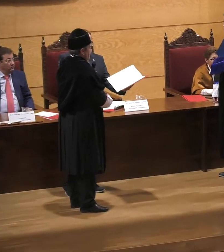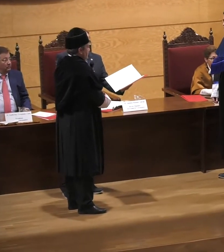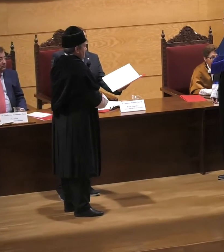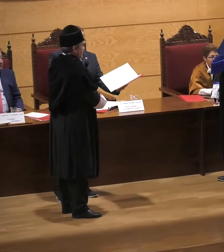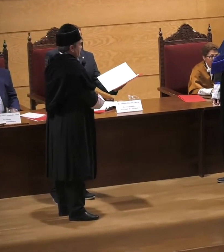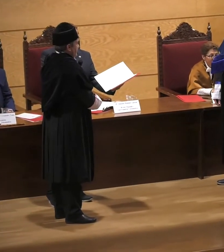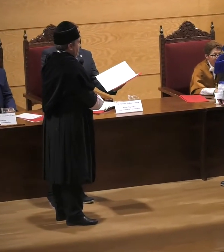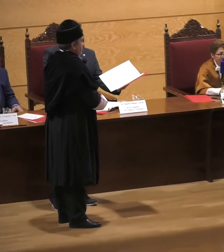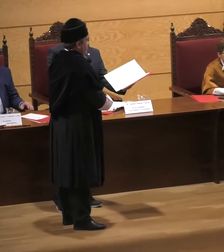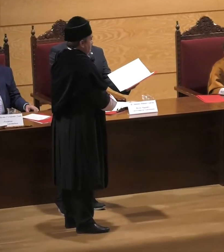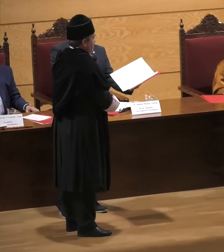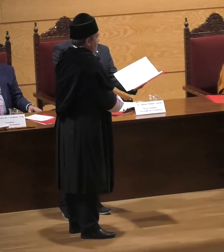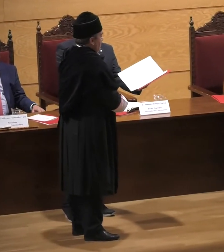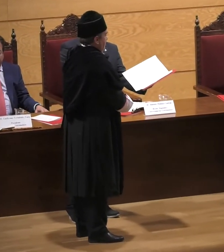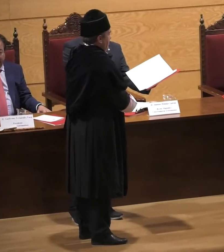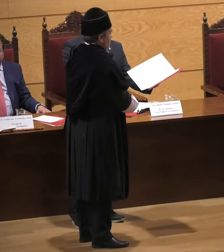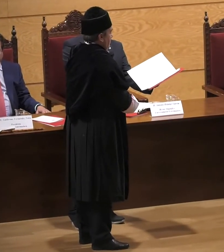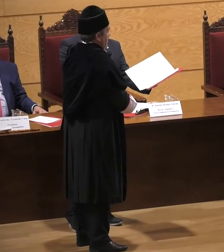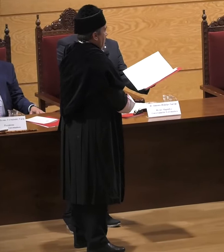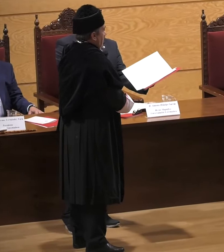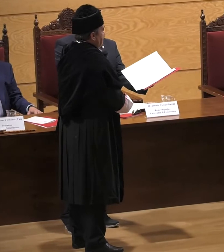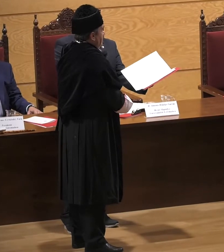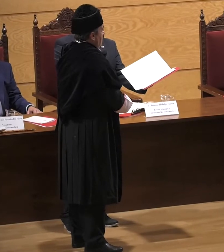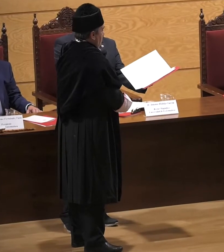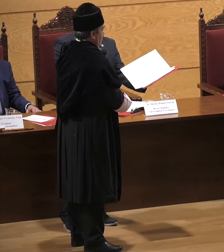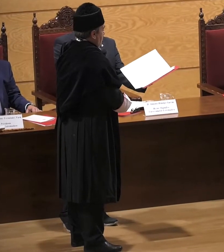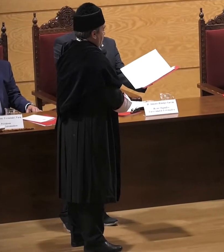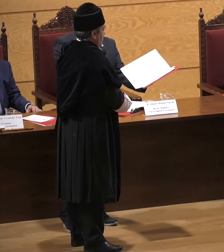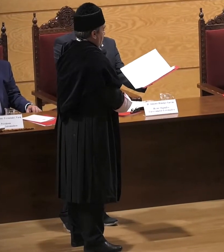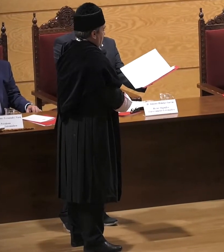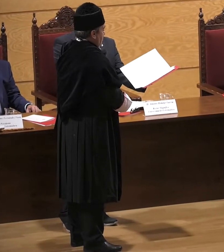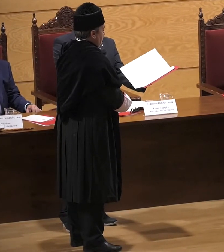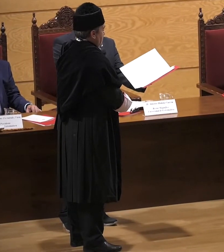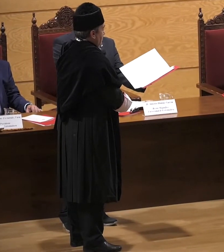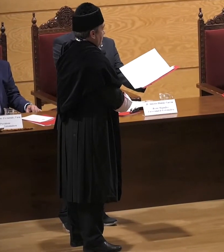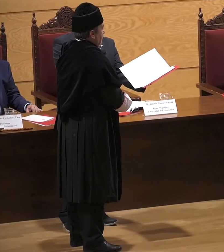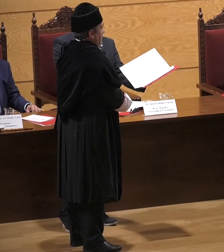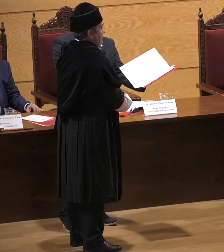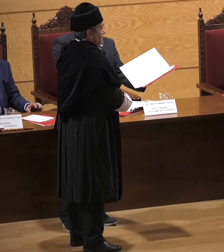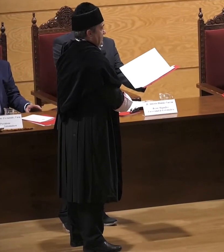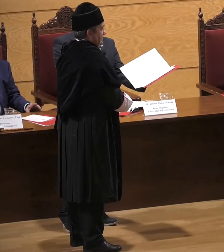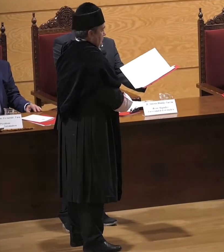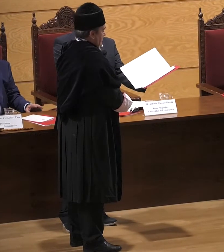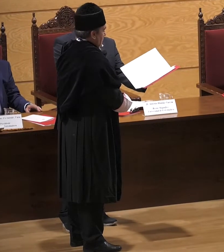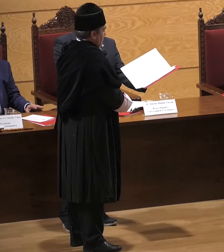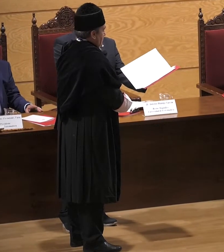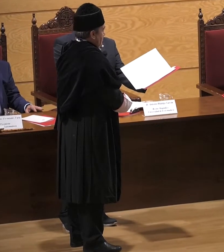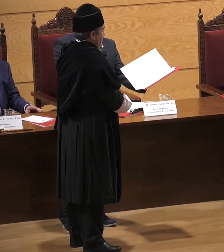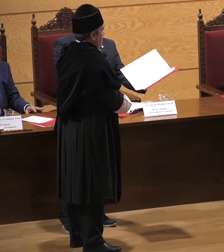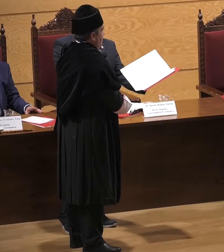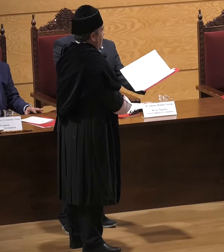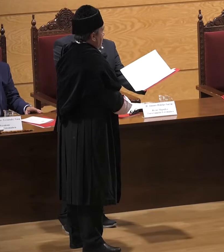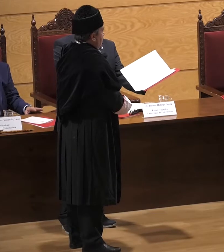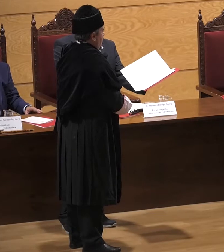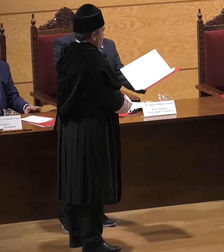¿Juráis o prometéis respetar y defender siempre la verdad científica, así como a vuestros maestros y profesores y a la Universidad de Extremadura,